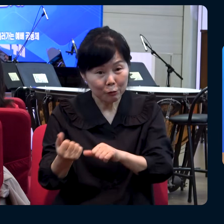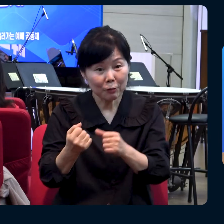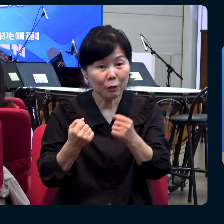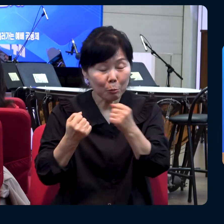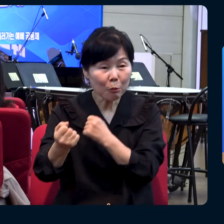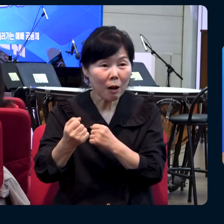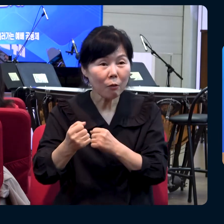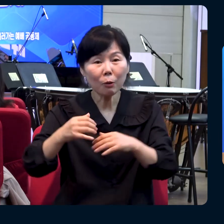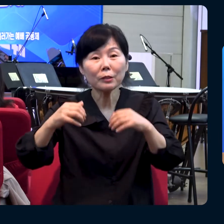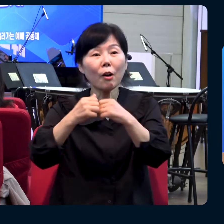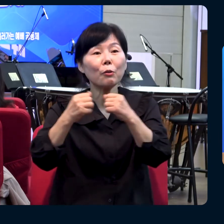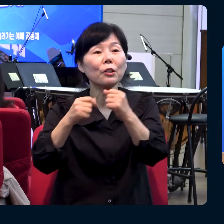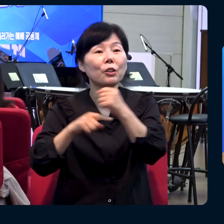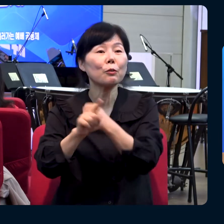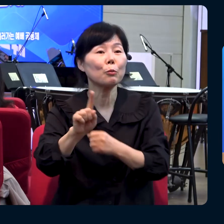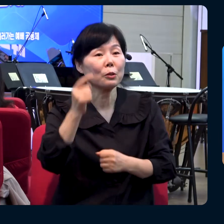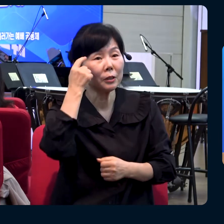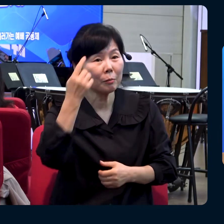싸워요?